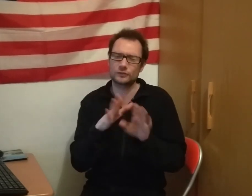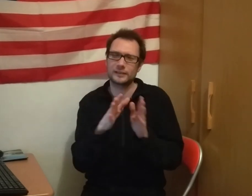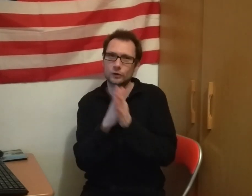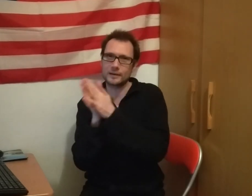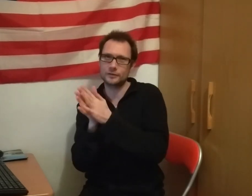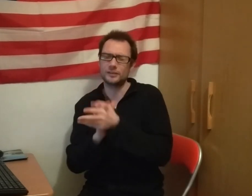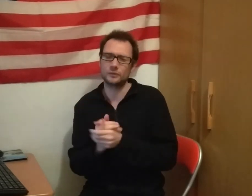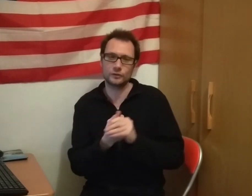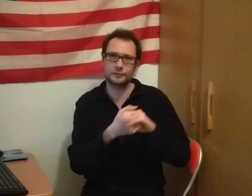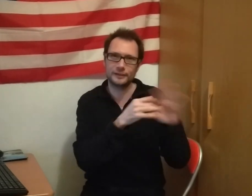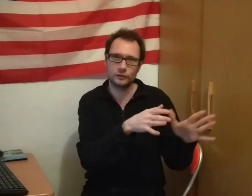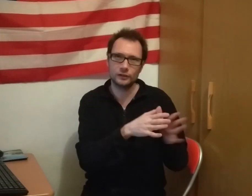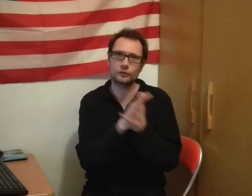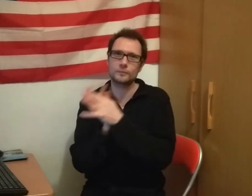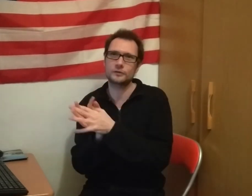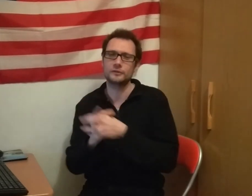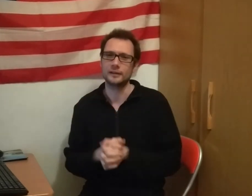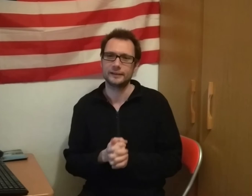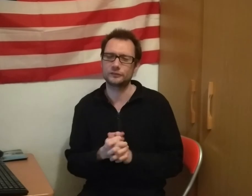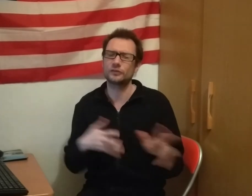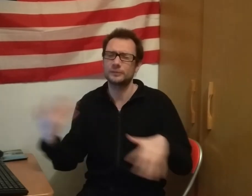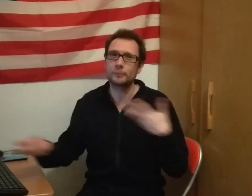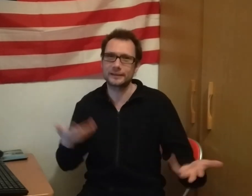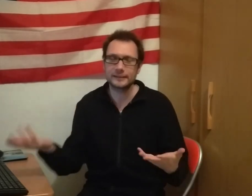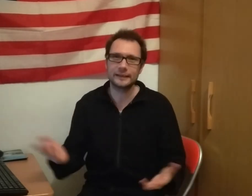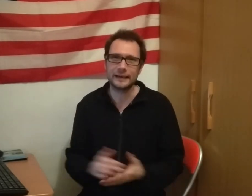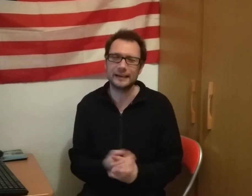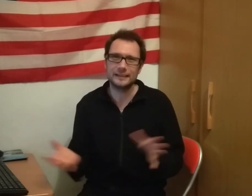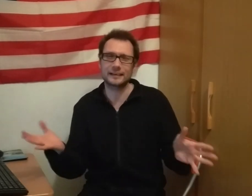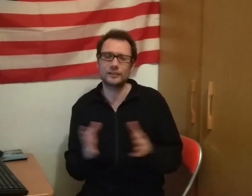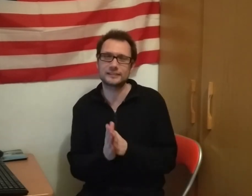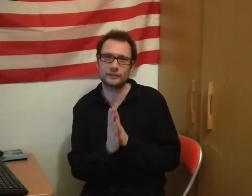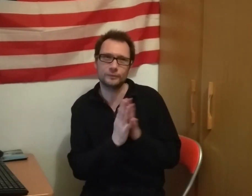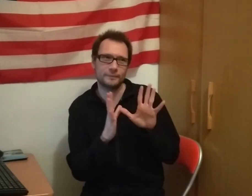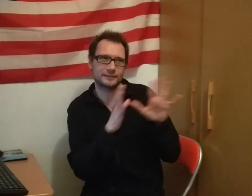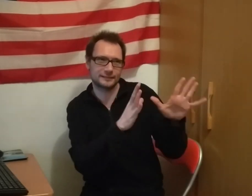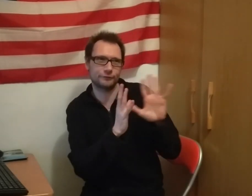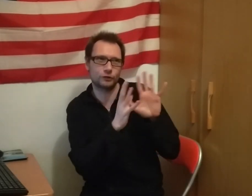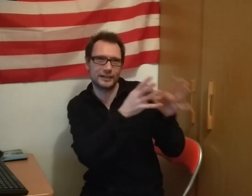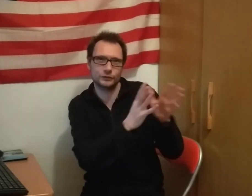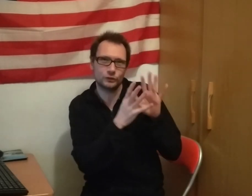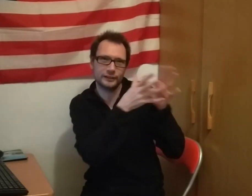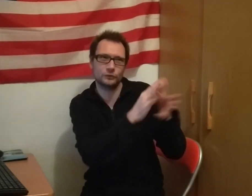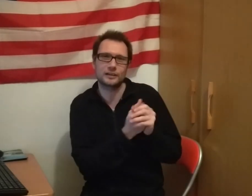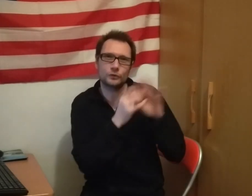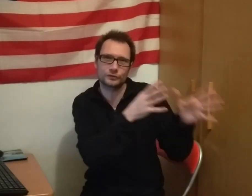un canal rumano, uno español, el otro rumano. Entonces, pero parece que a ella, claro, le está yendo bien porque se está enfocando en una cosa,